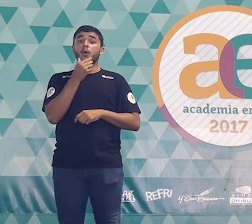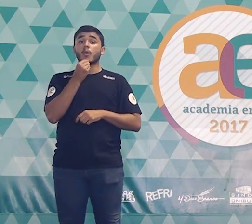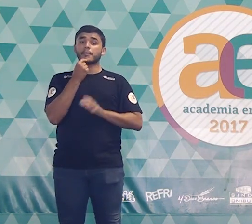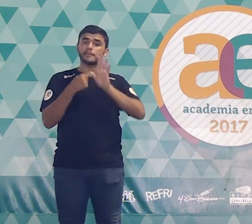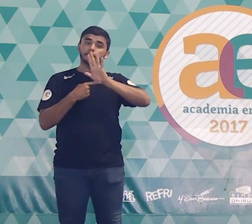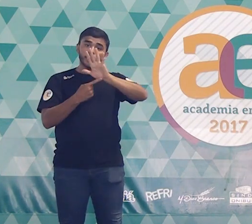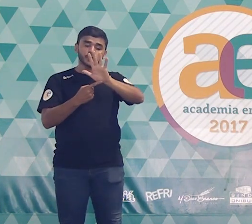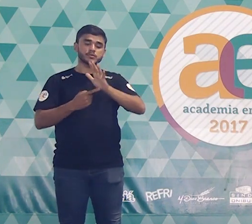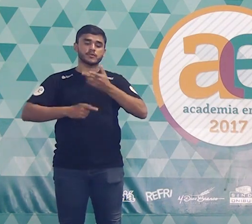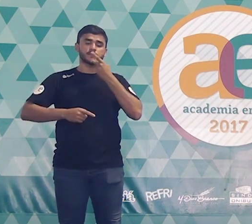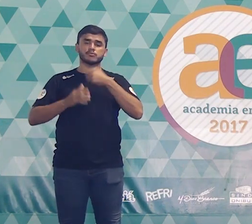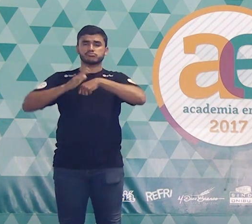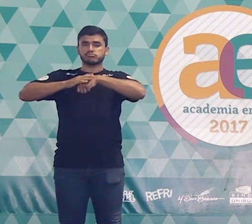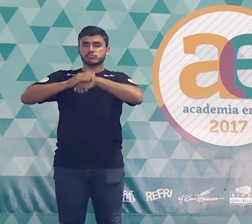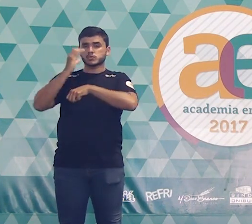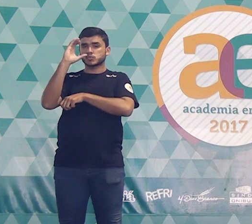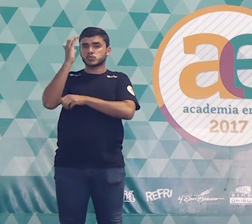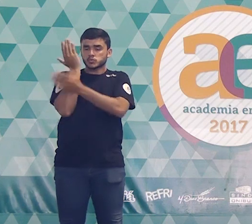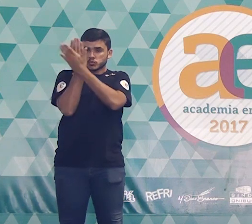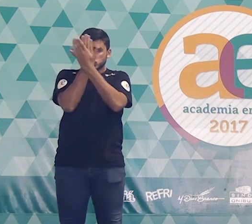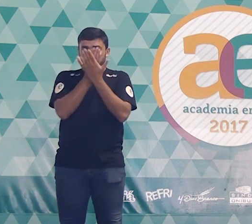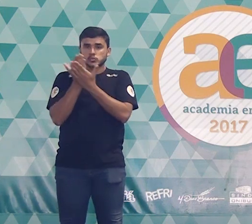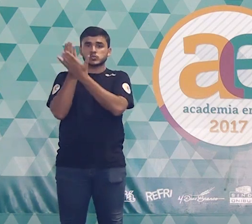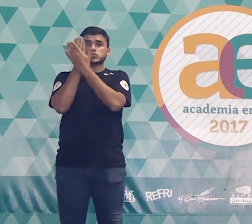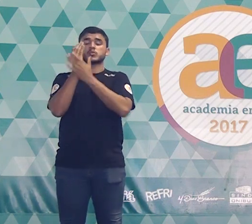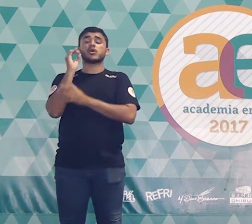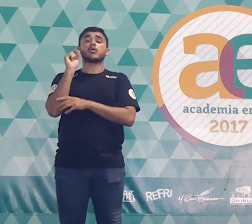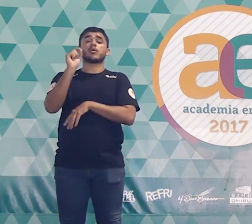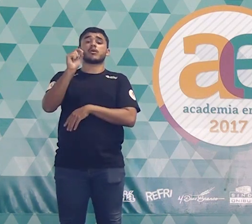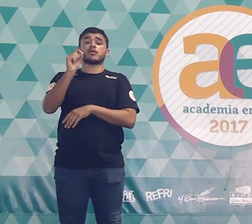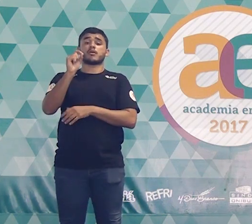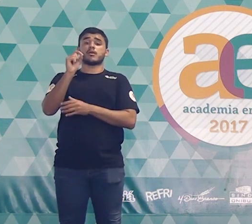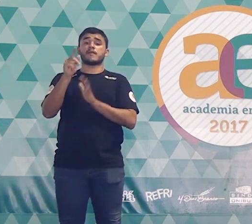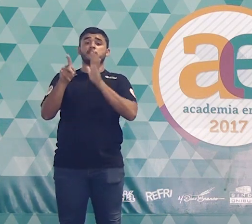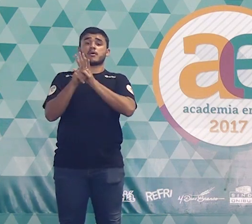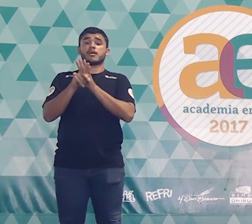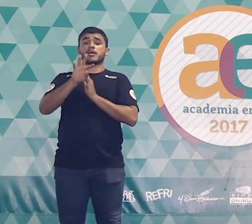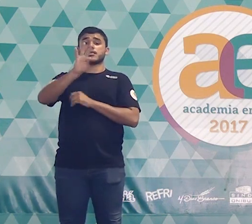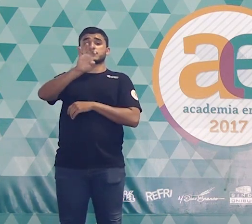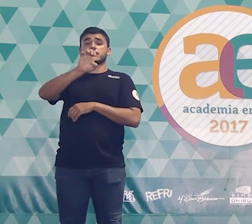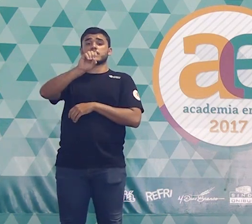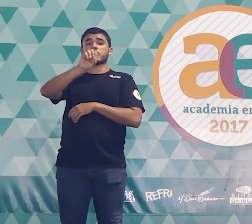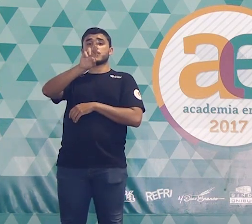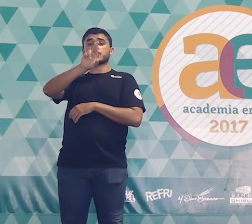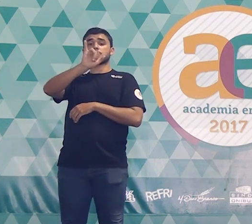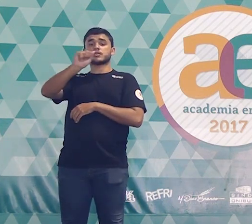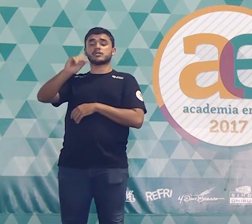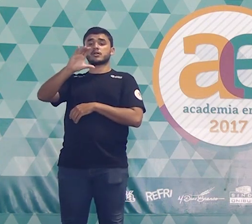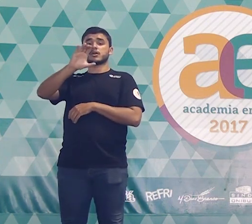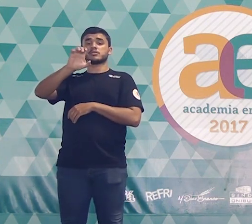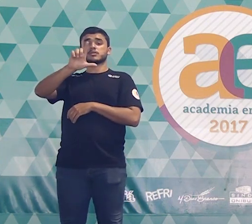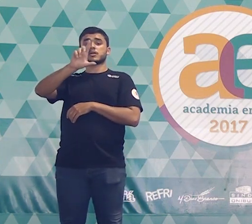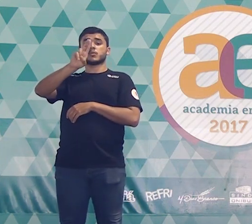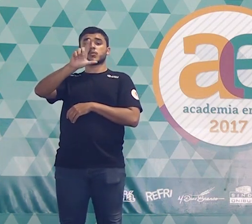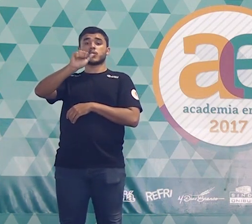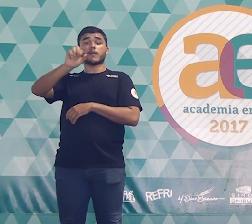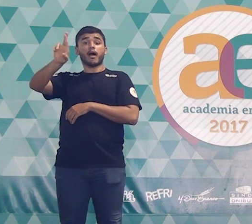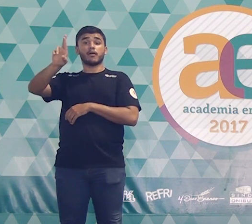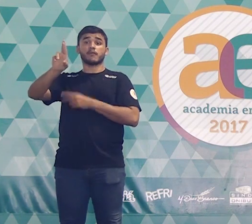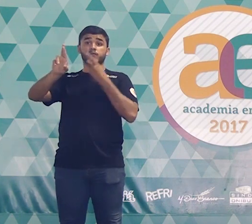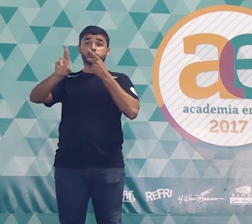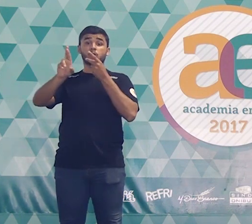Que elaboraram, entre outros, a chamada teoria celular, tá? Então a teoria celular, gente,